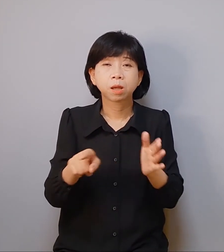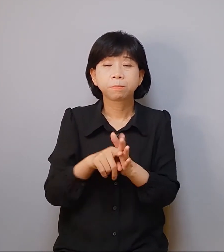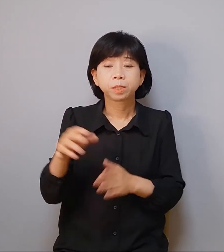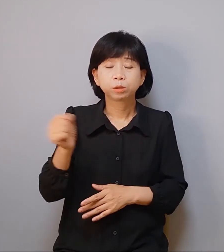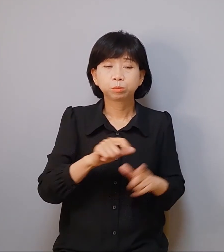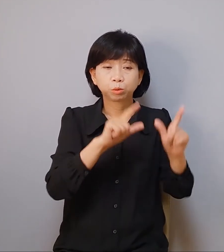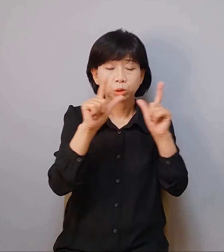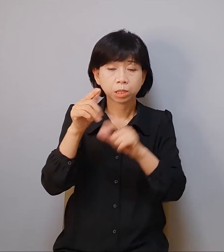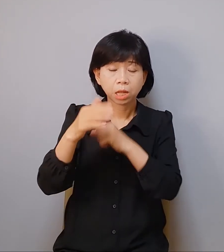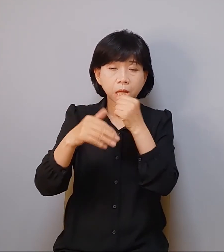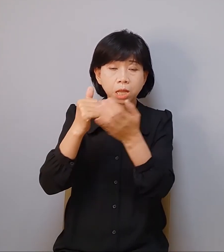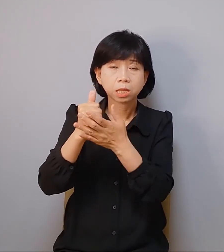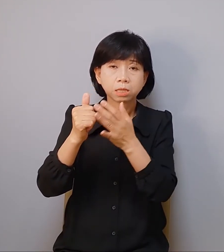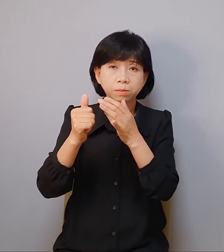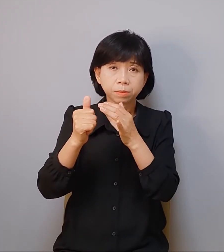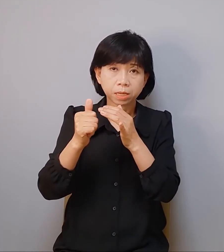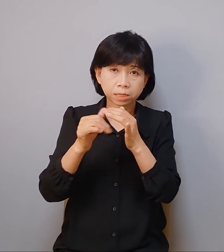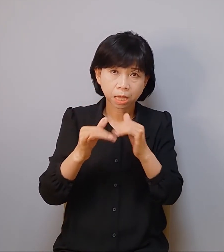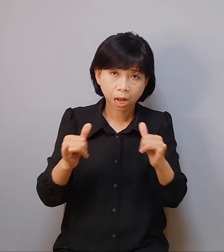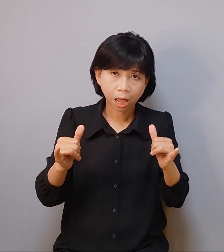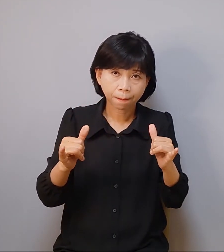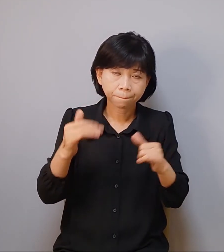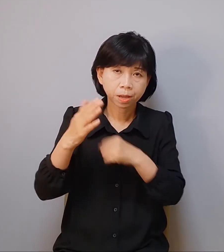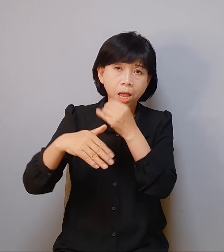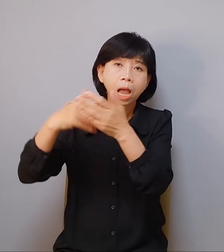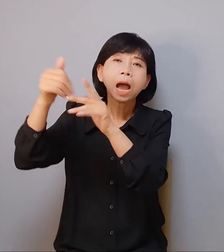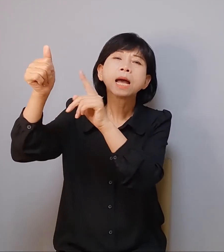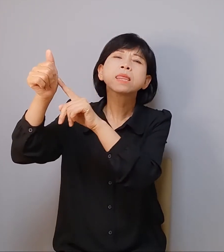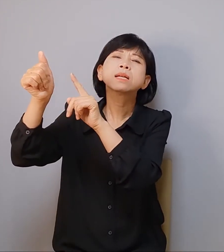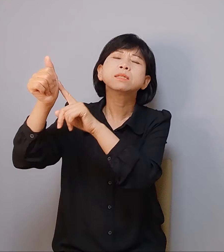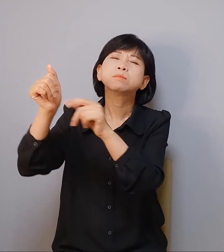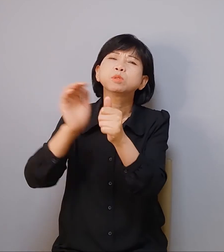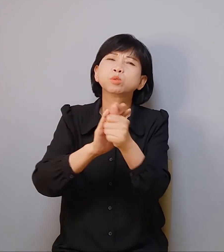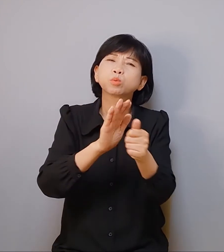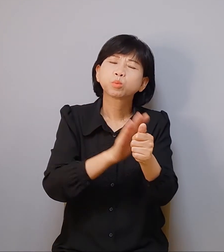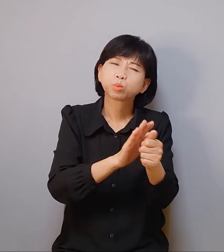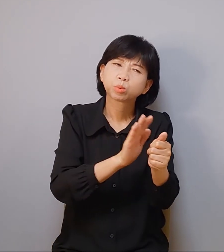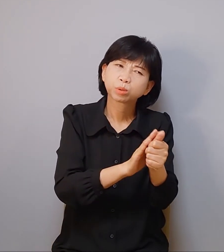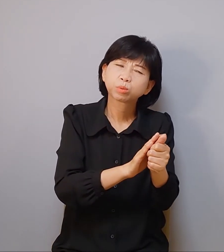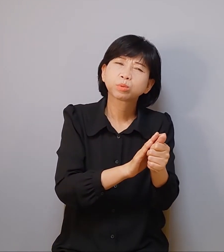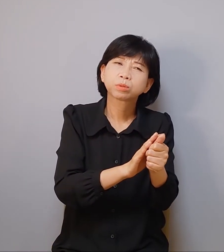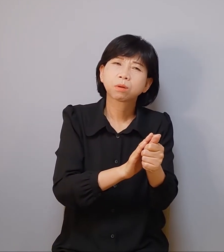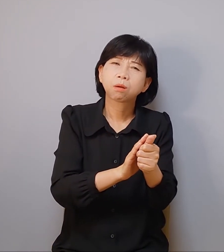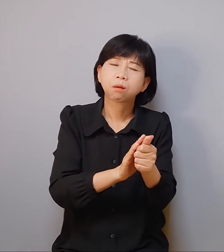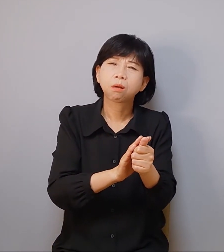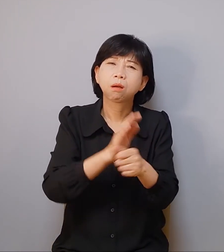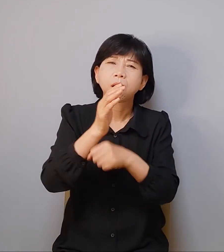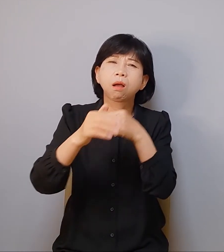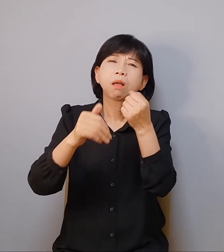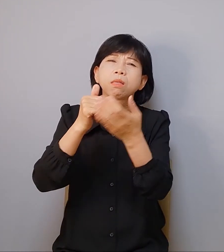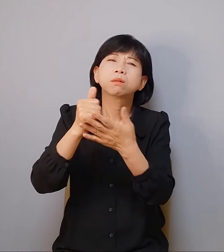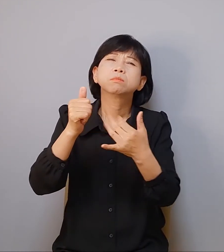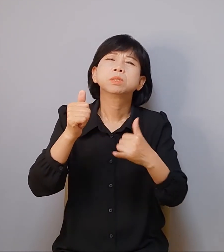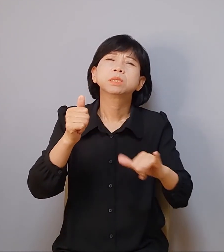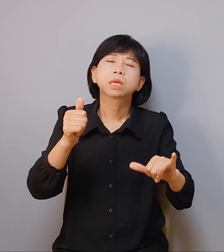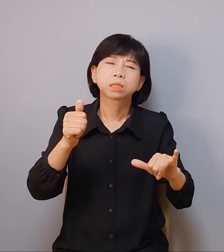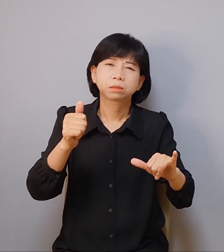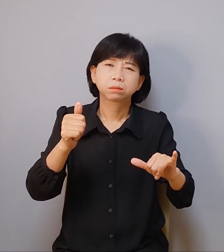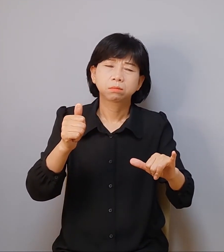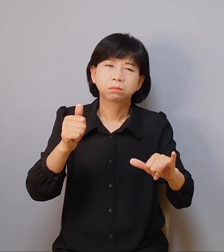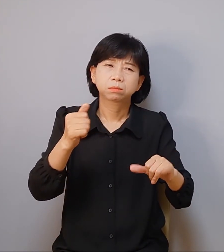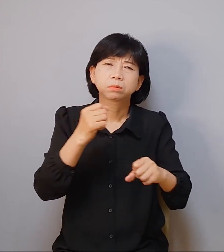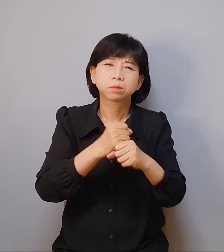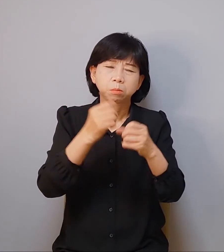하나님의 사람으로 만들어주려 하시는 하나님의 의도가 있으신 거예요. 여러분, 이게 하나님의